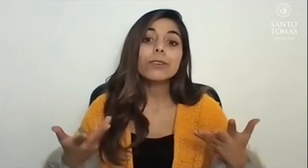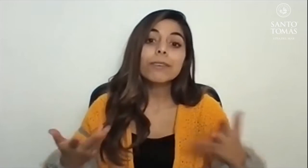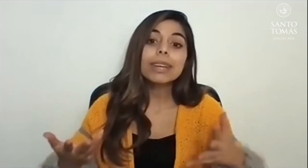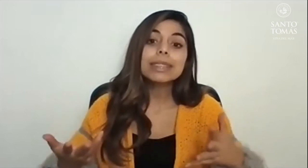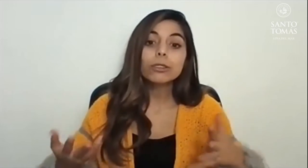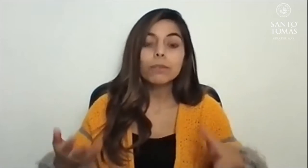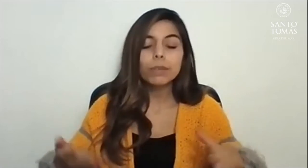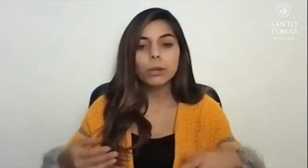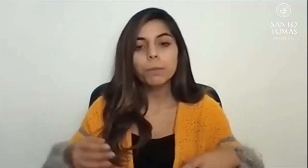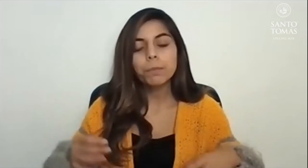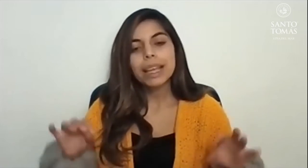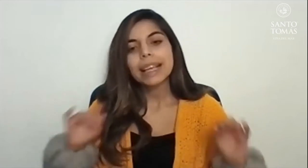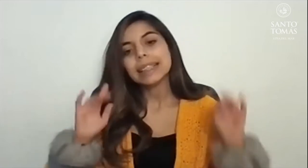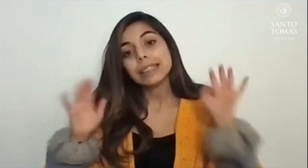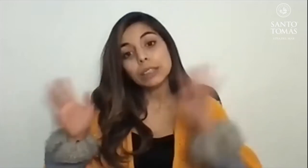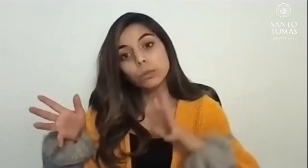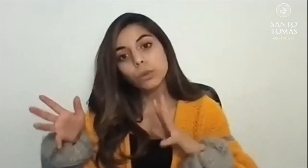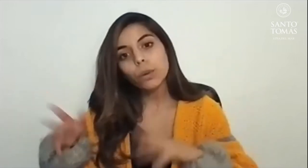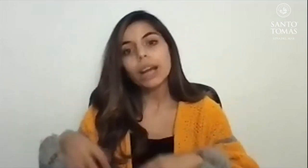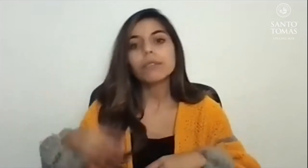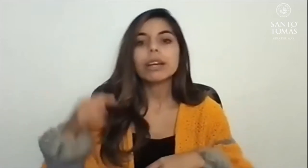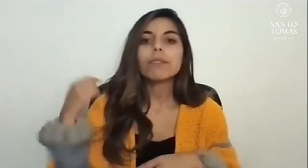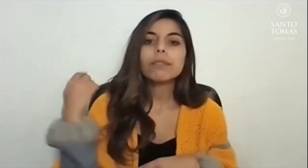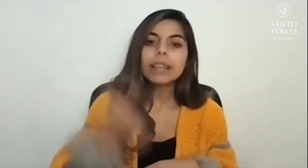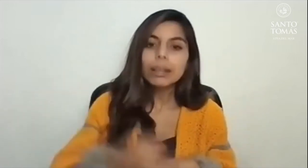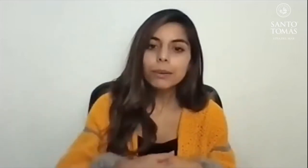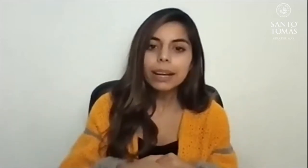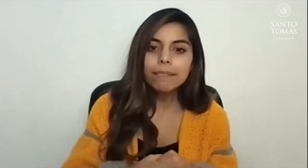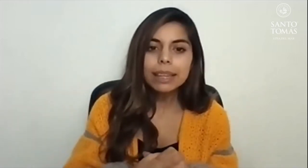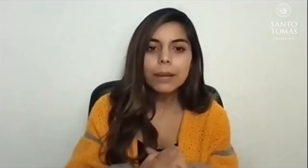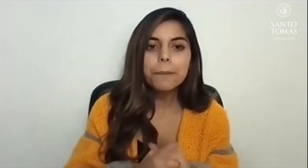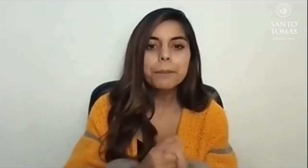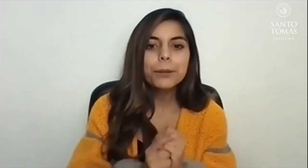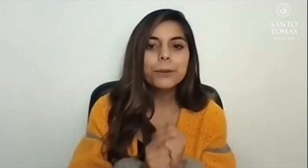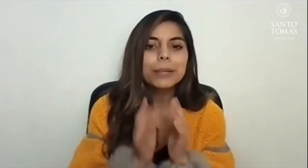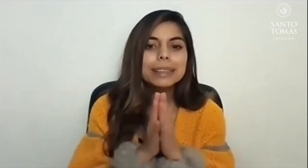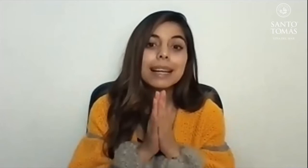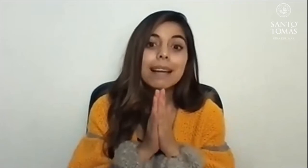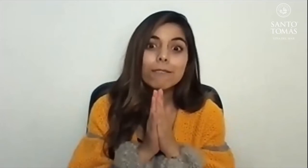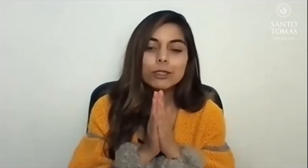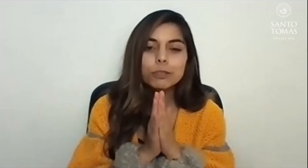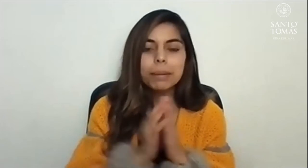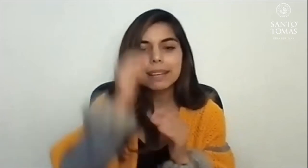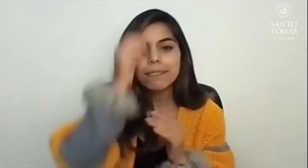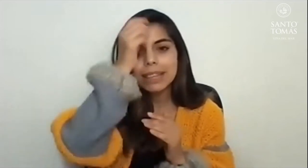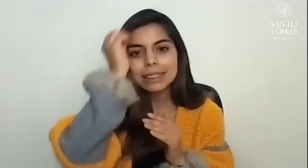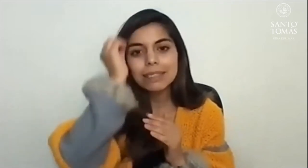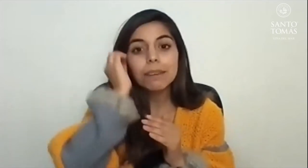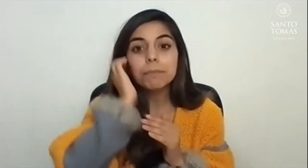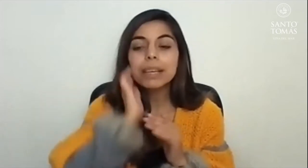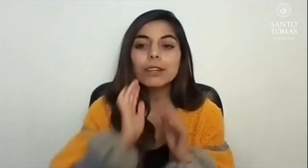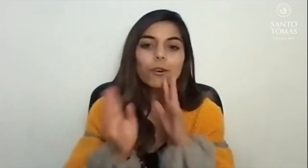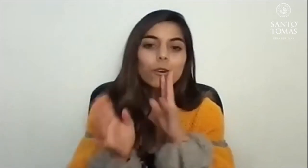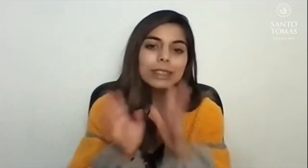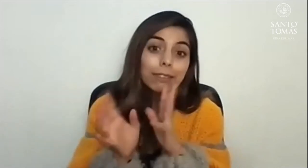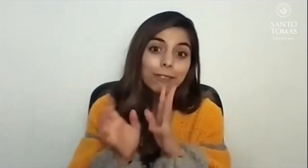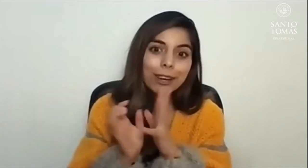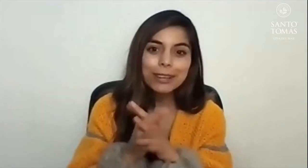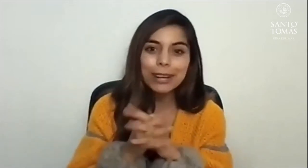lo que va diciendo el video. Y en segundo lugar, voy a volver a colocar el video, pero yo voy a hacer las dos para que vean si van bien o se equivocaron en